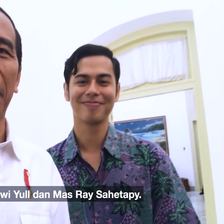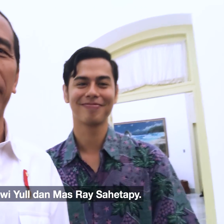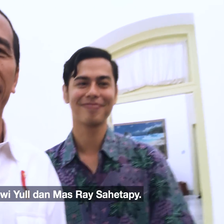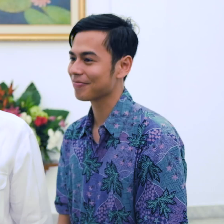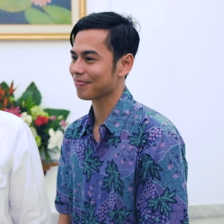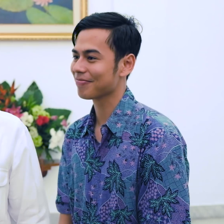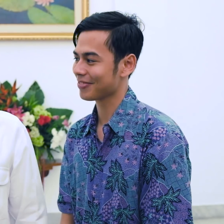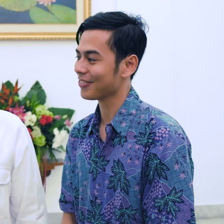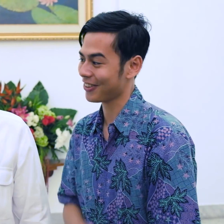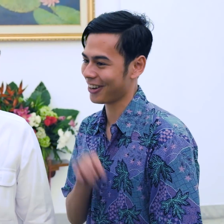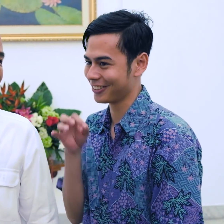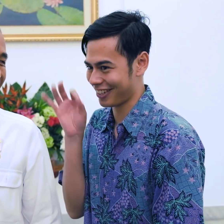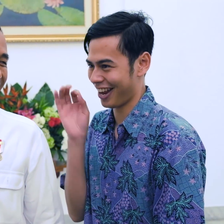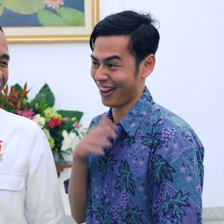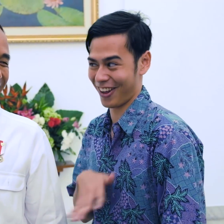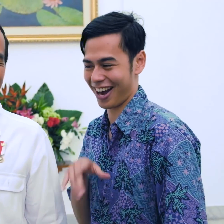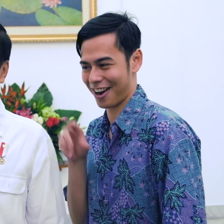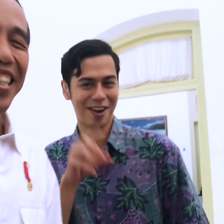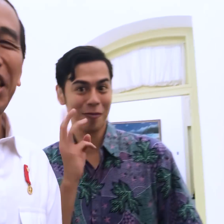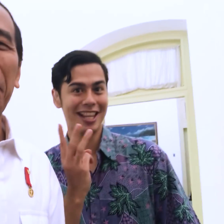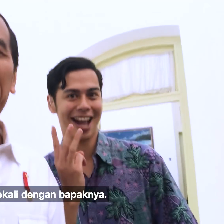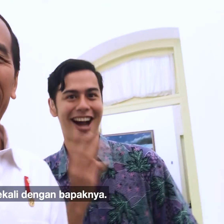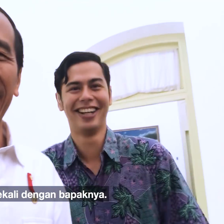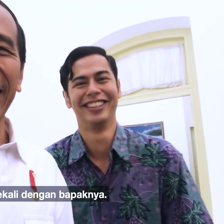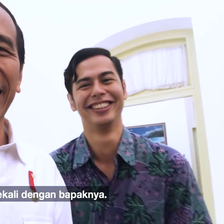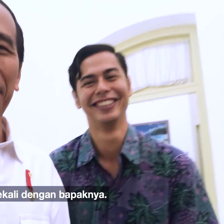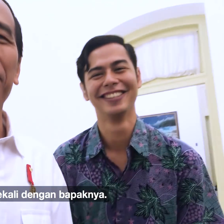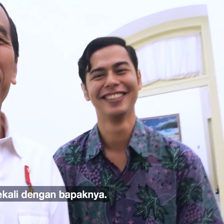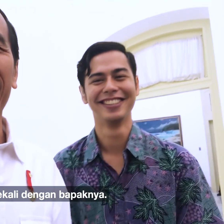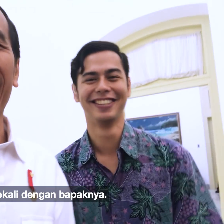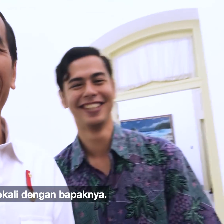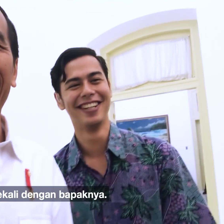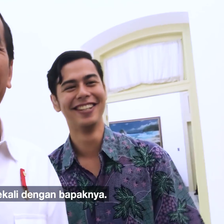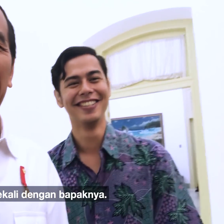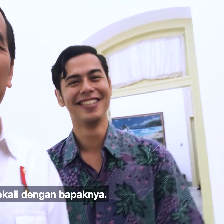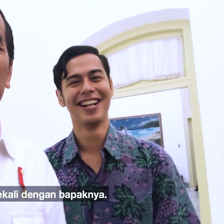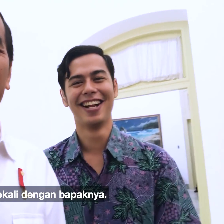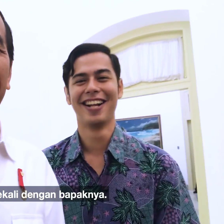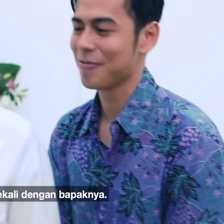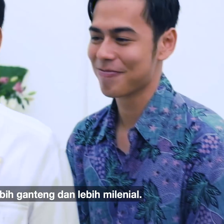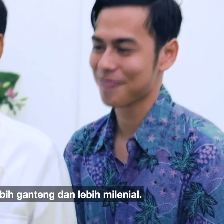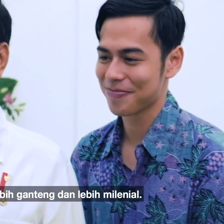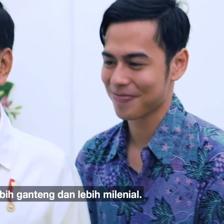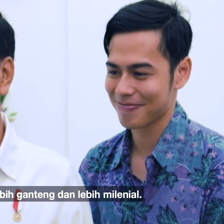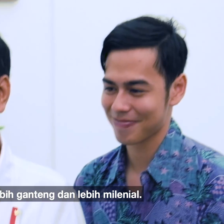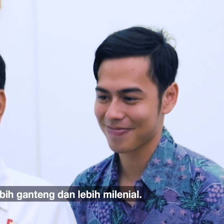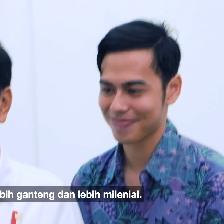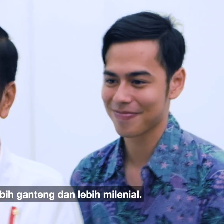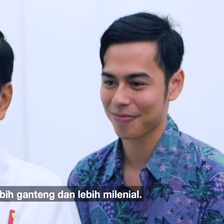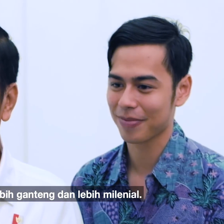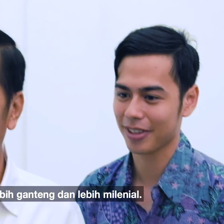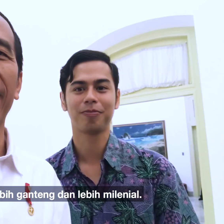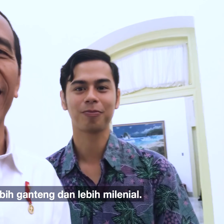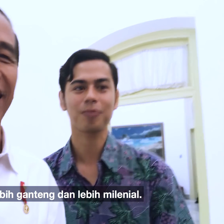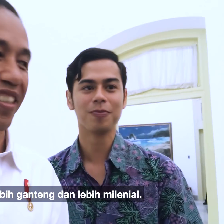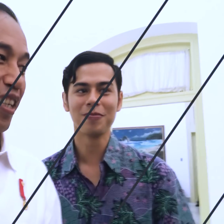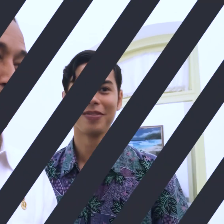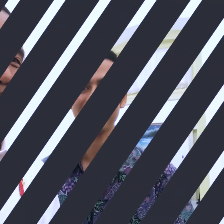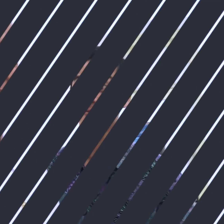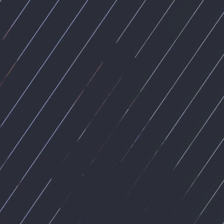Saitape. Ya, saya Surya. Mirip sekali dengan bapaknya, tapi malah lebih ganteng dan lebih